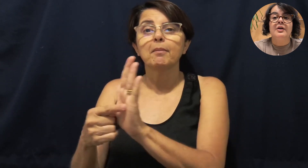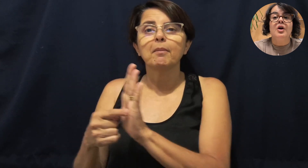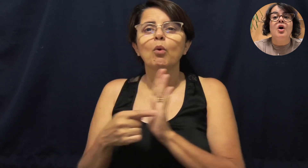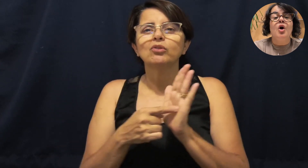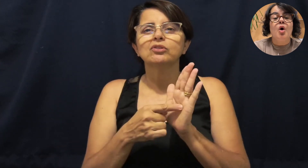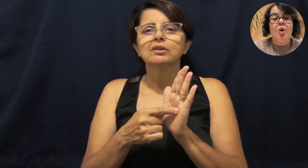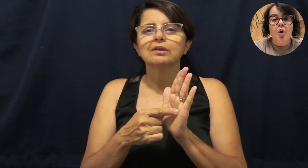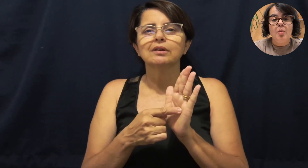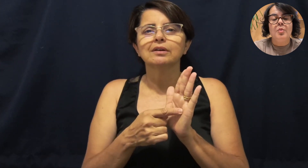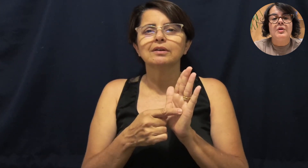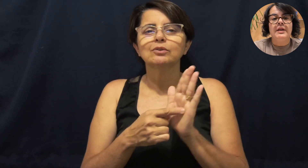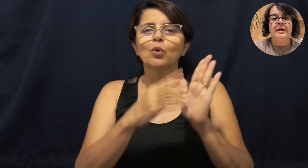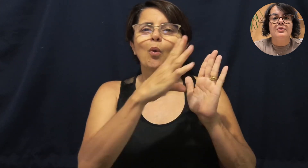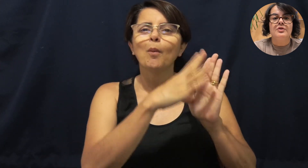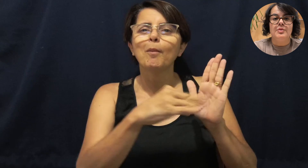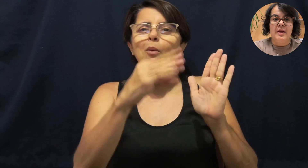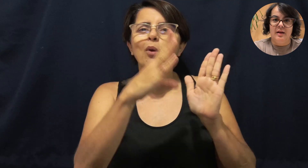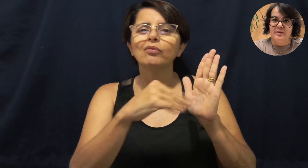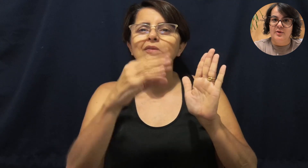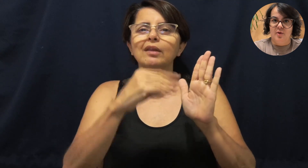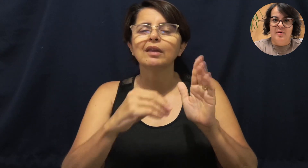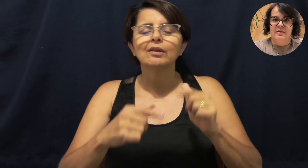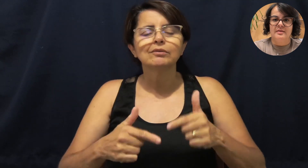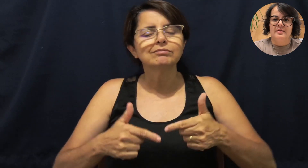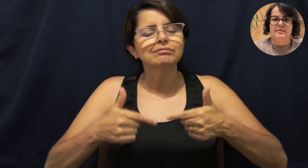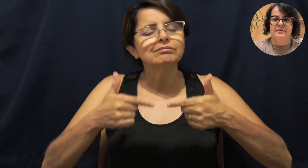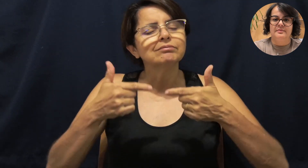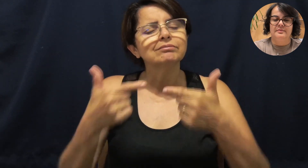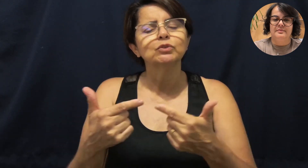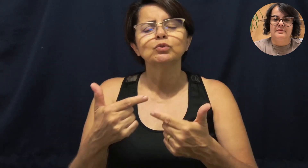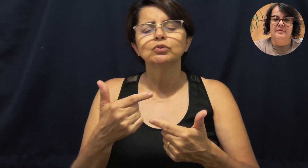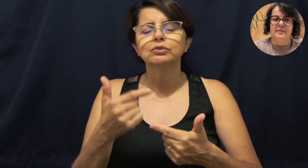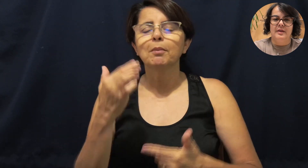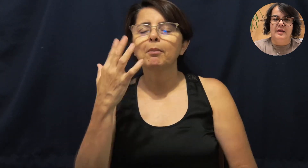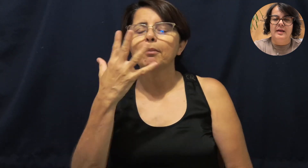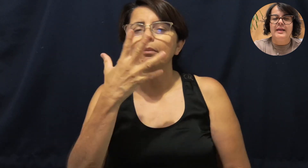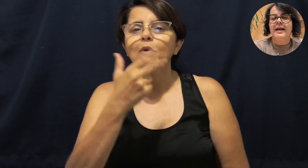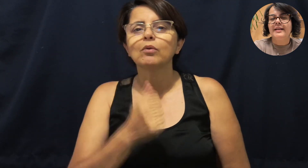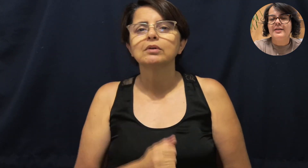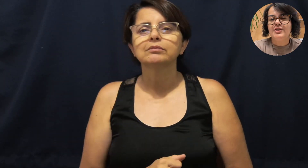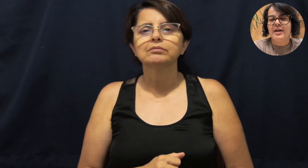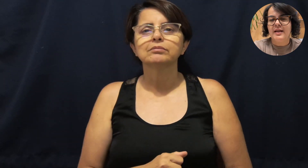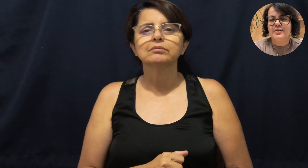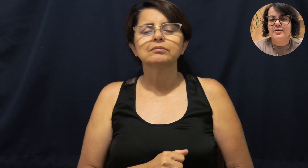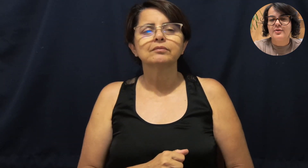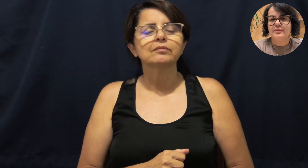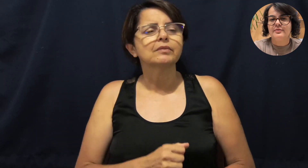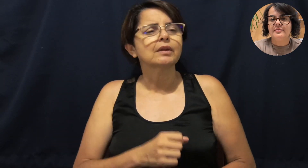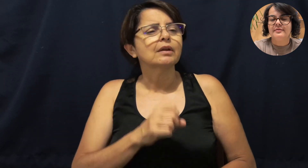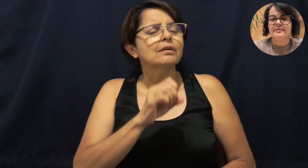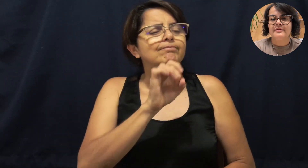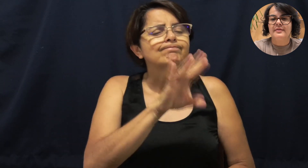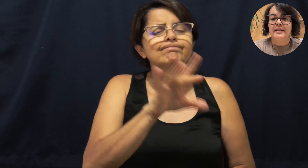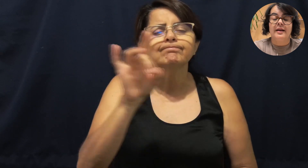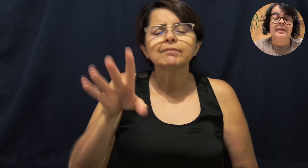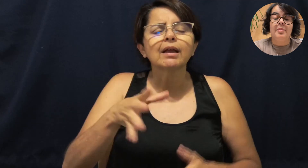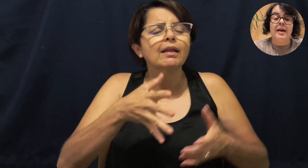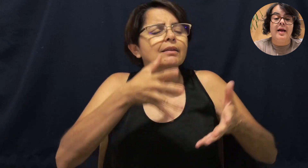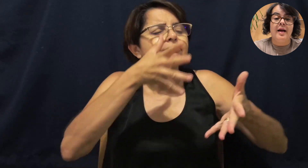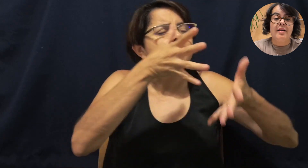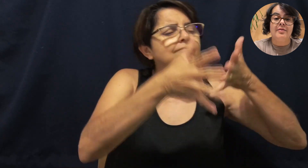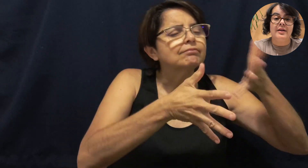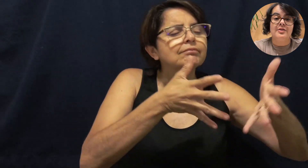assim como modelos de belas obras. Que cada gesto, que